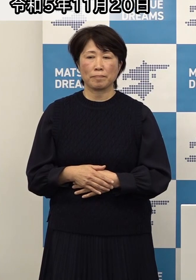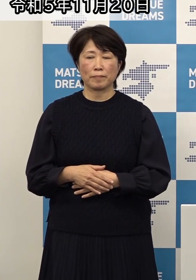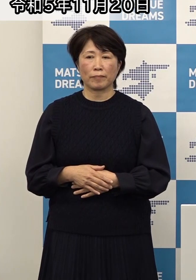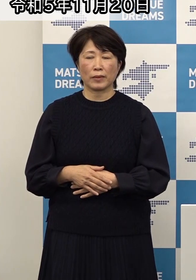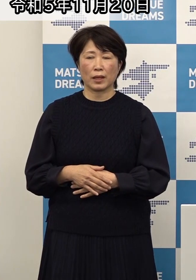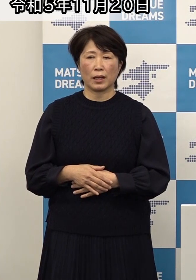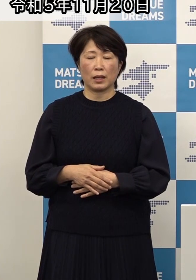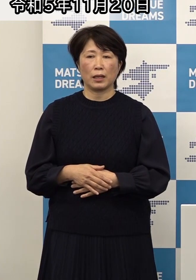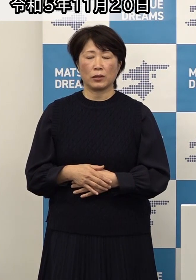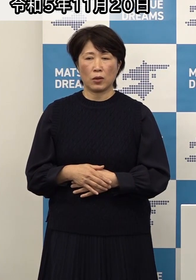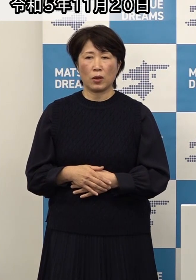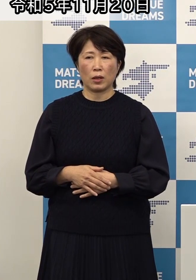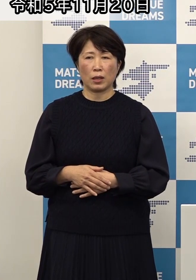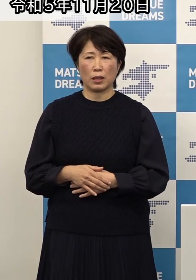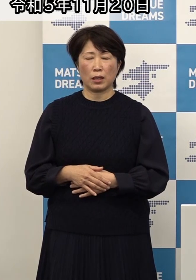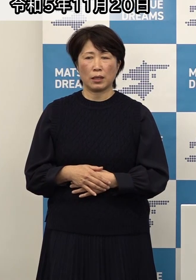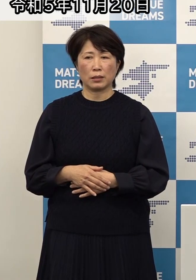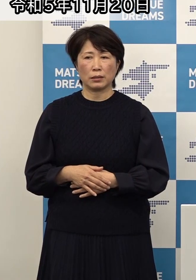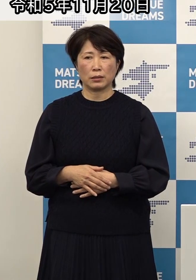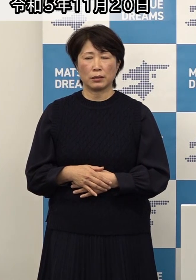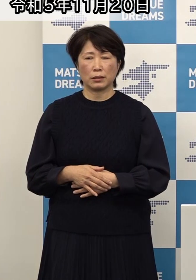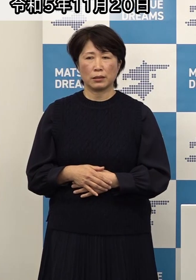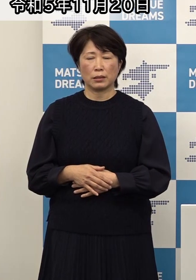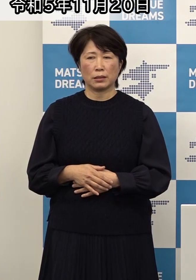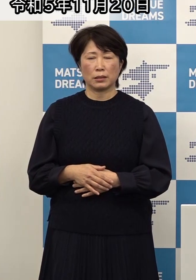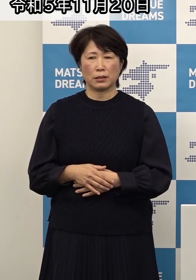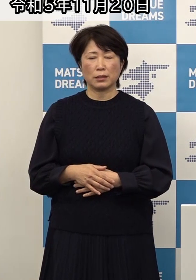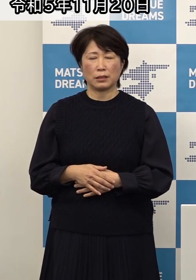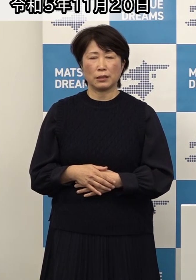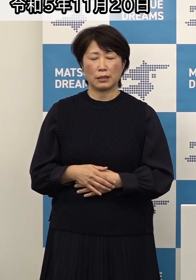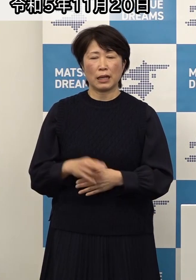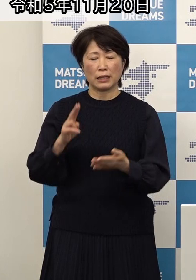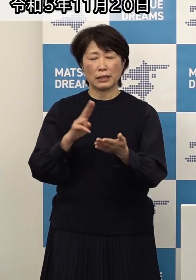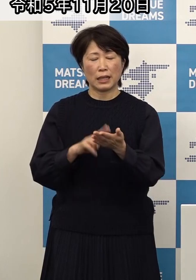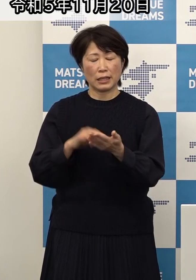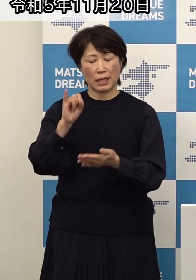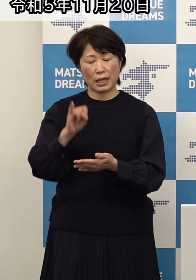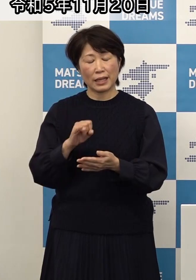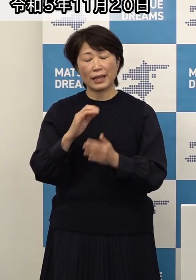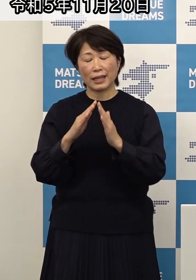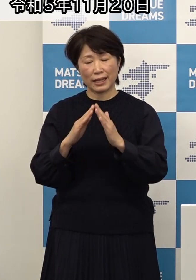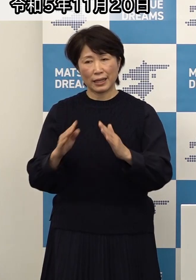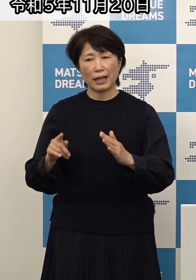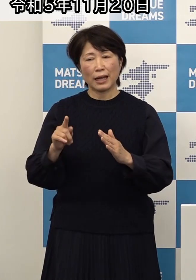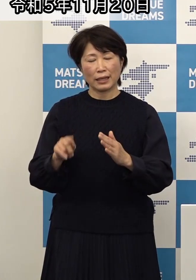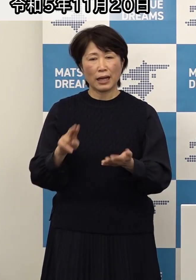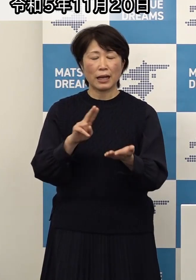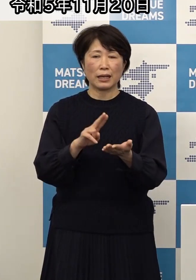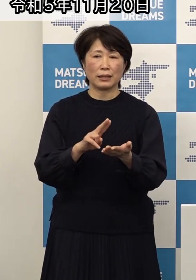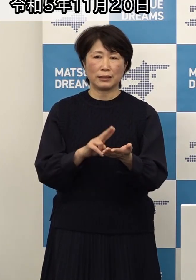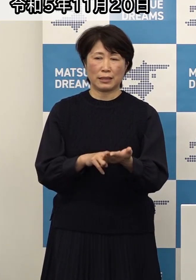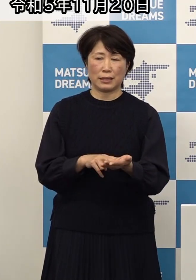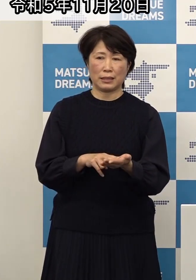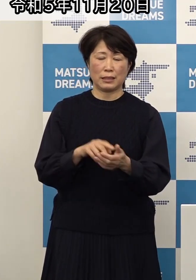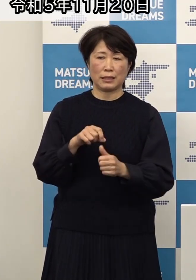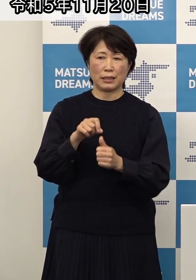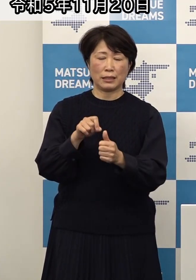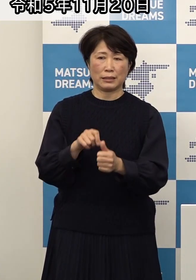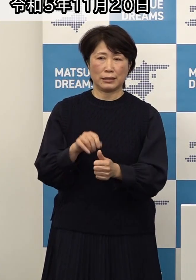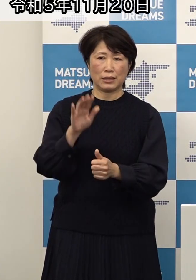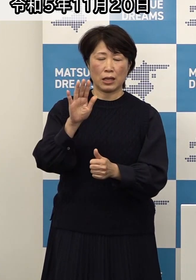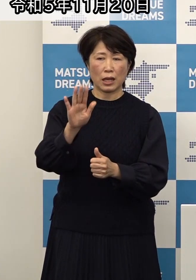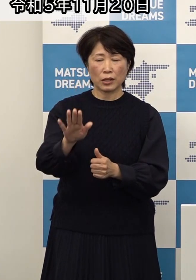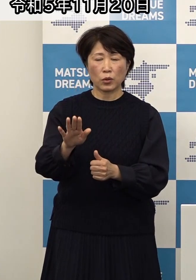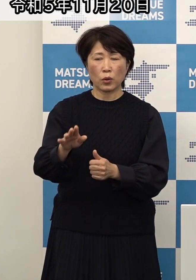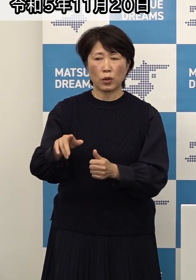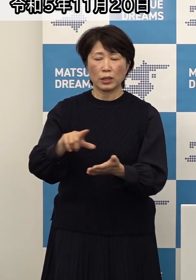委員会、選定事業者の上等先の選定委員会が設置された暁には、はい、地元事業者